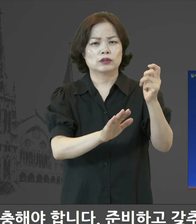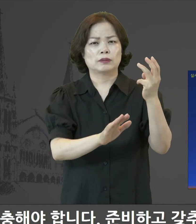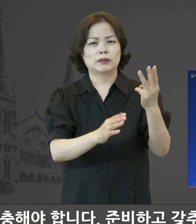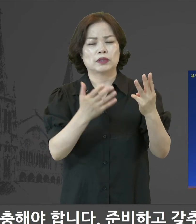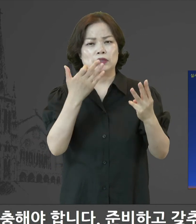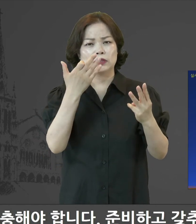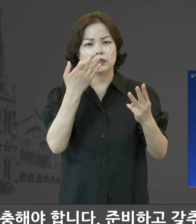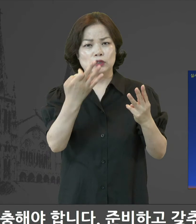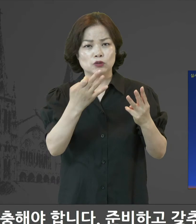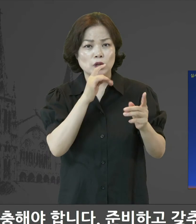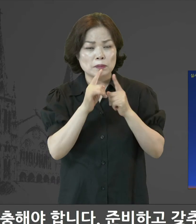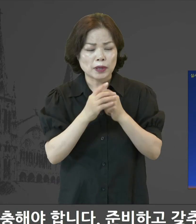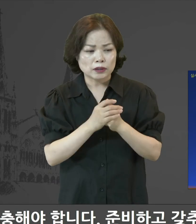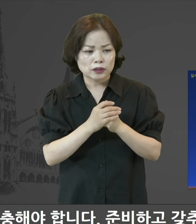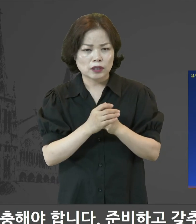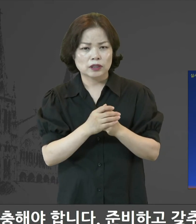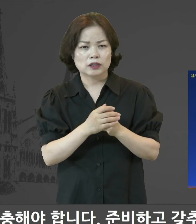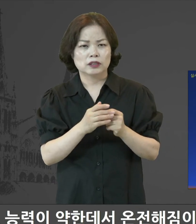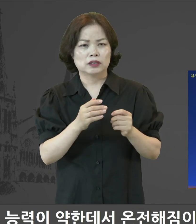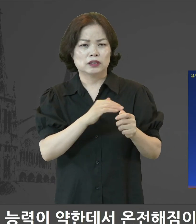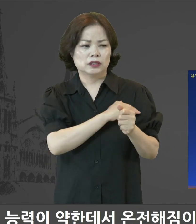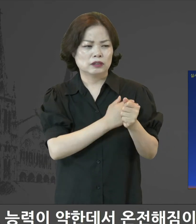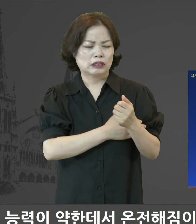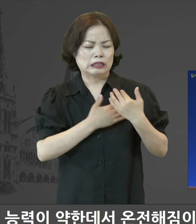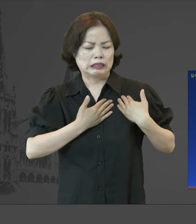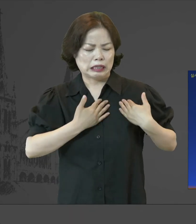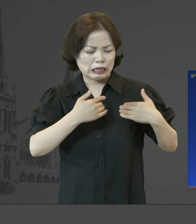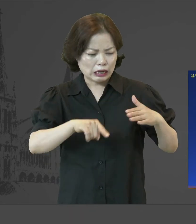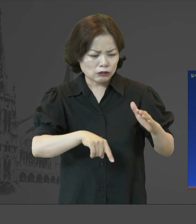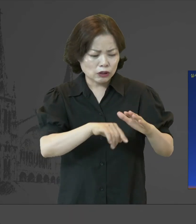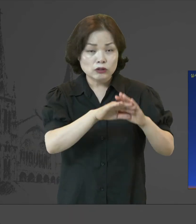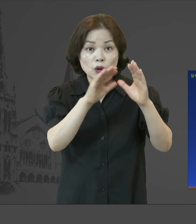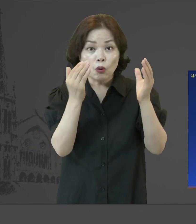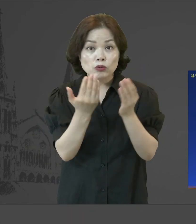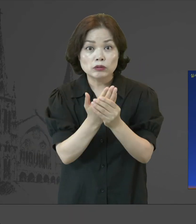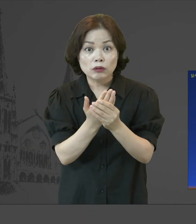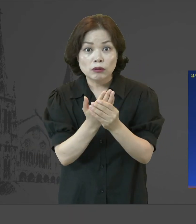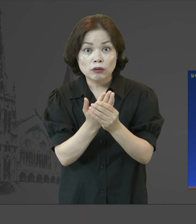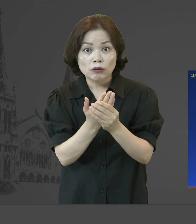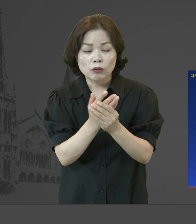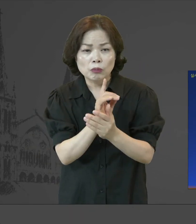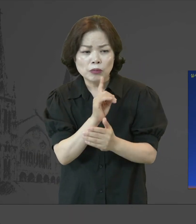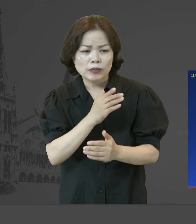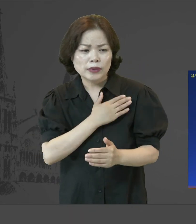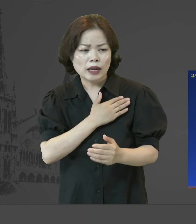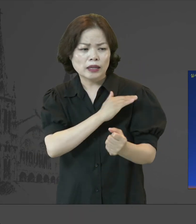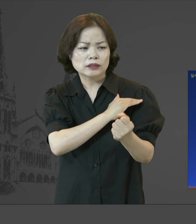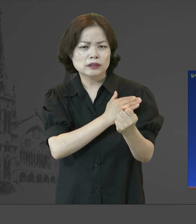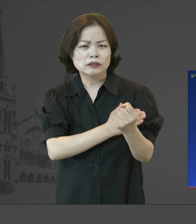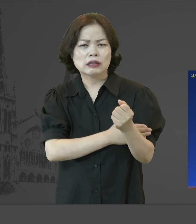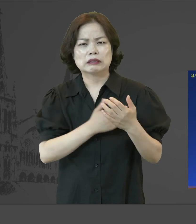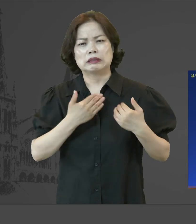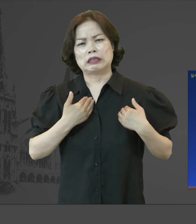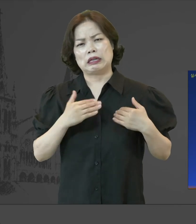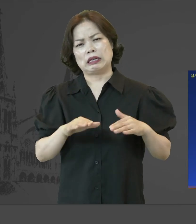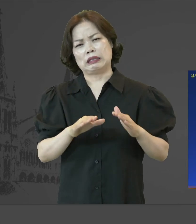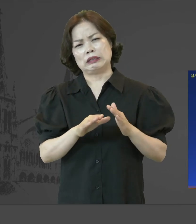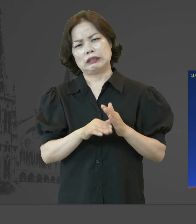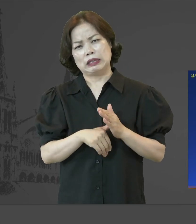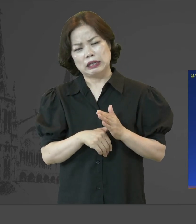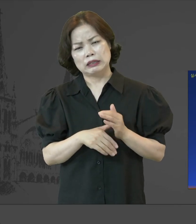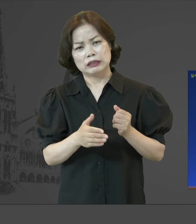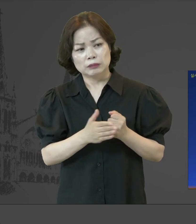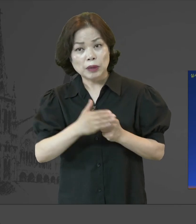능력이 약한 데서 온전해짐이라. 무슨 말씀이죠? 내가 능력이 약할 때, 능력이 약하기